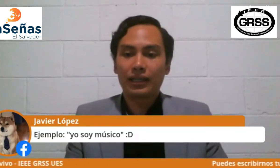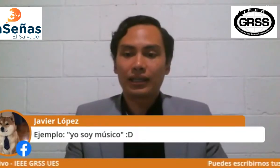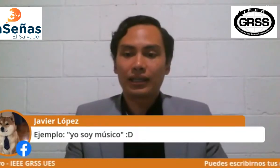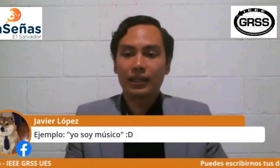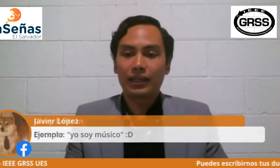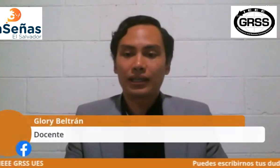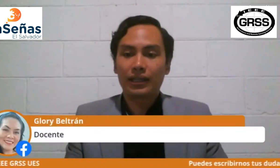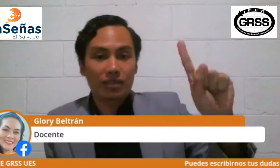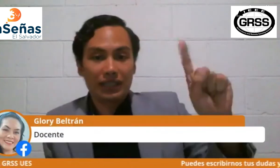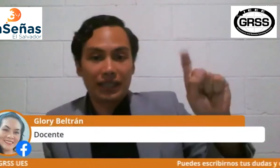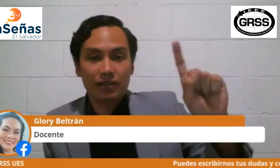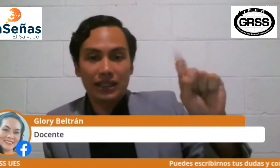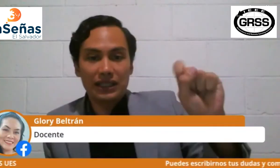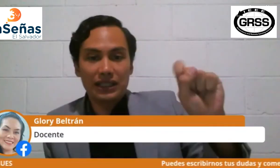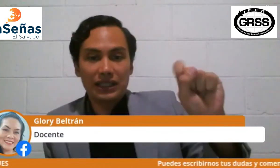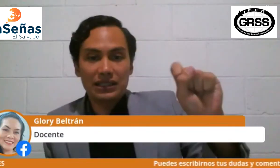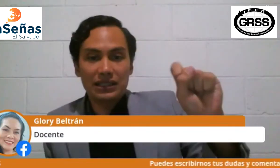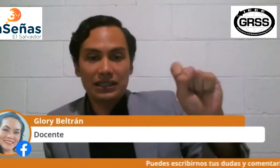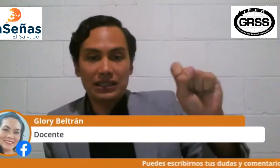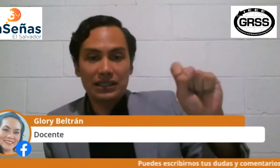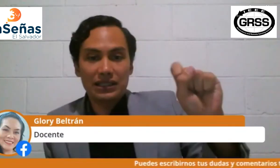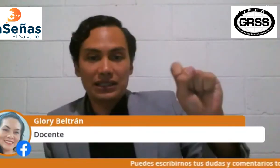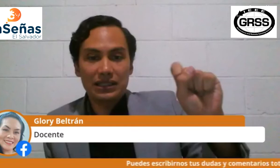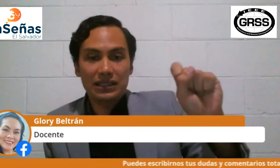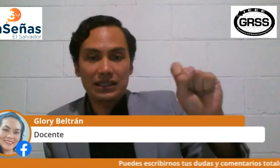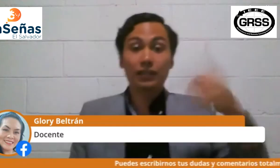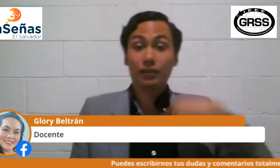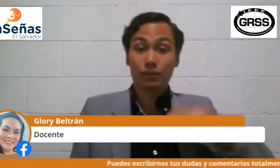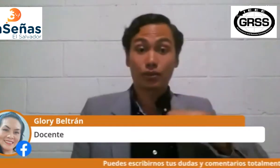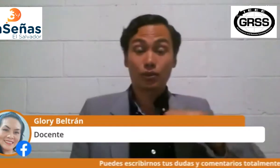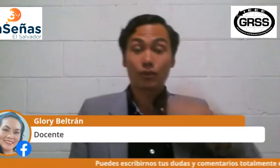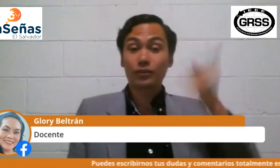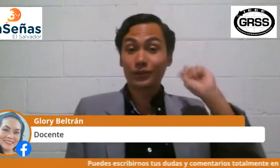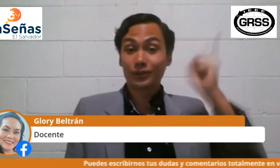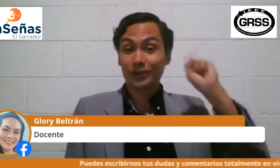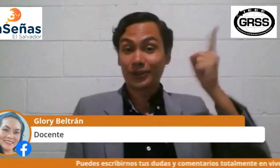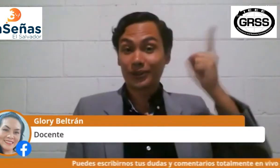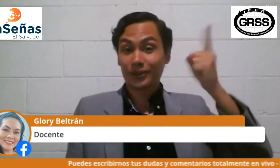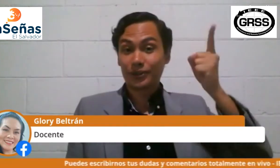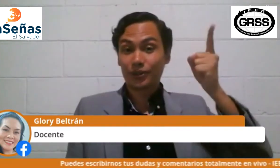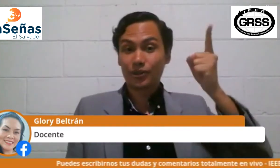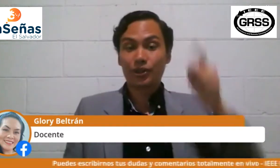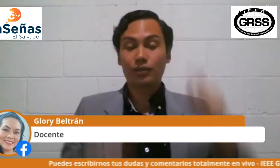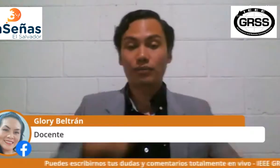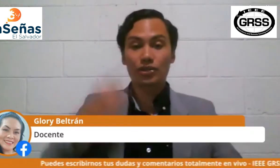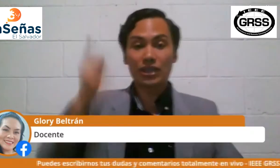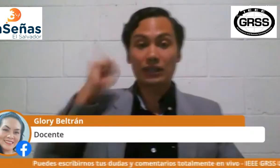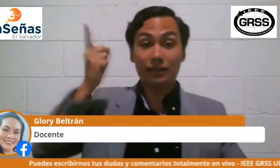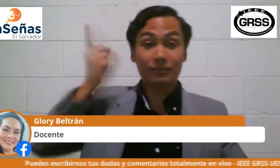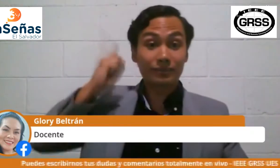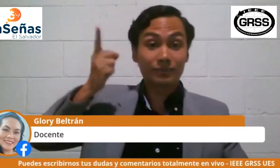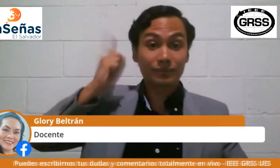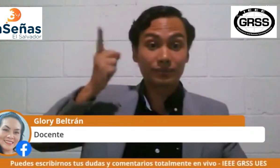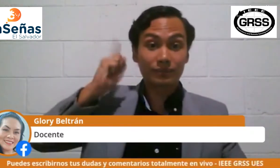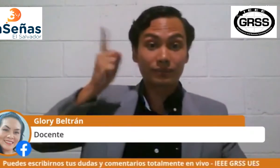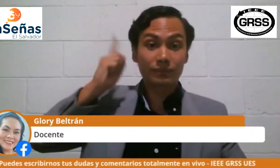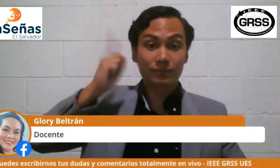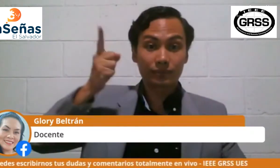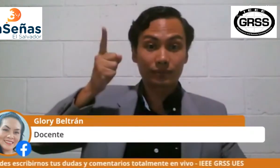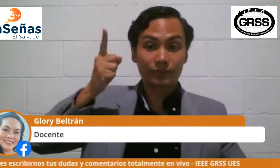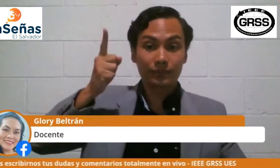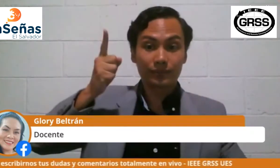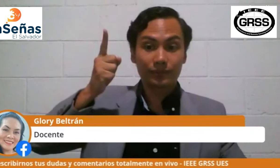Docente, entonces con el dedo índice nada más por acá. Y yo soy docente.